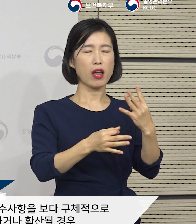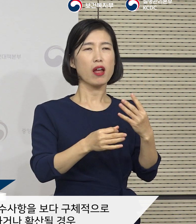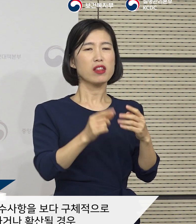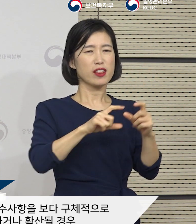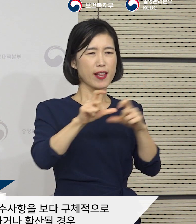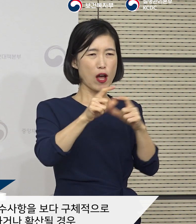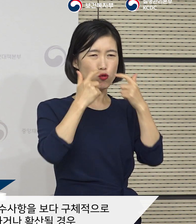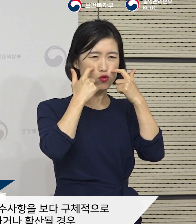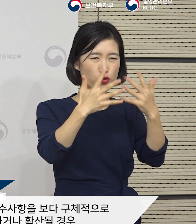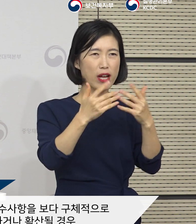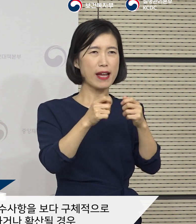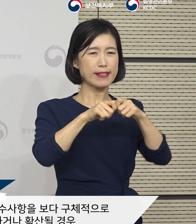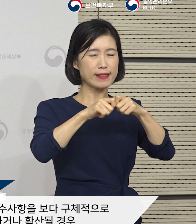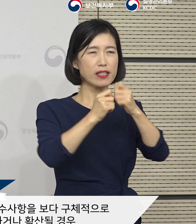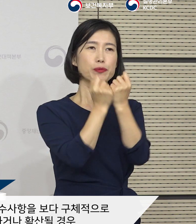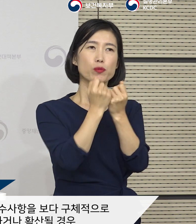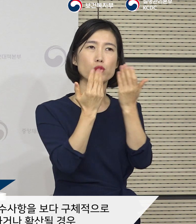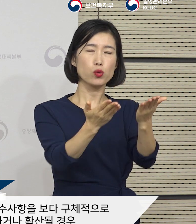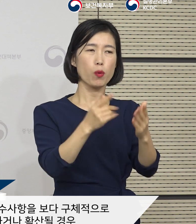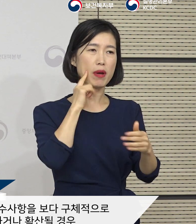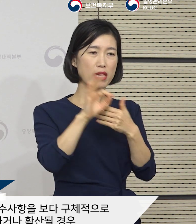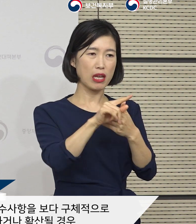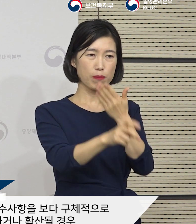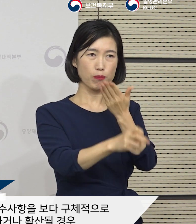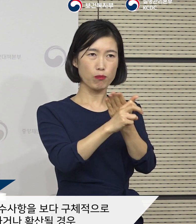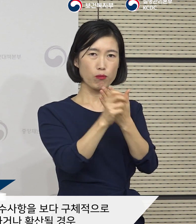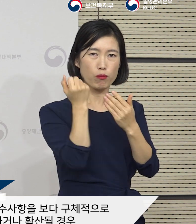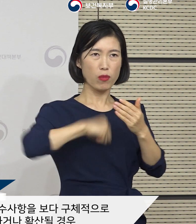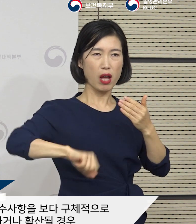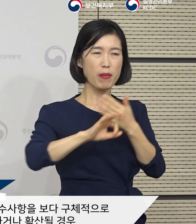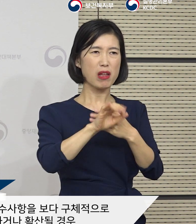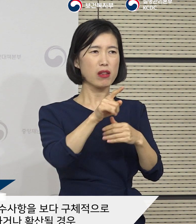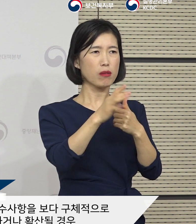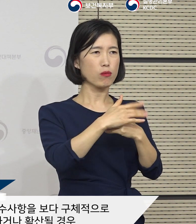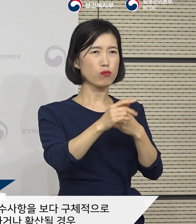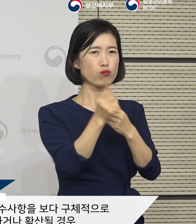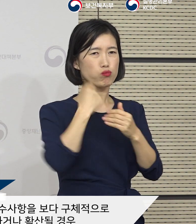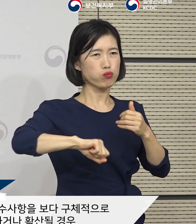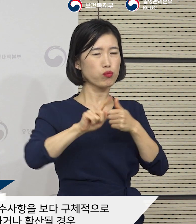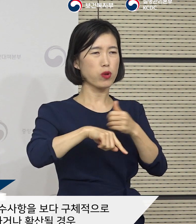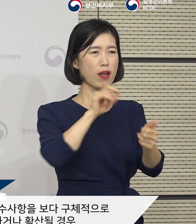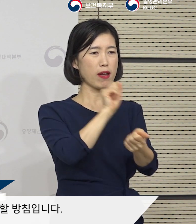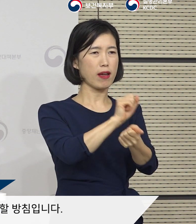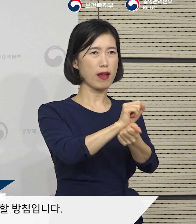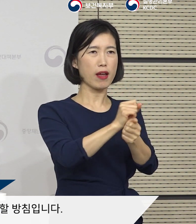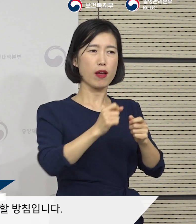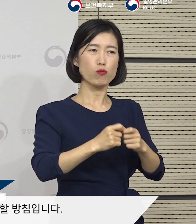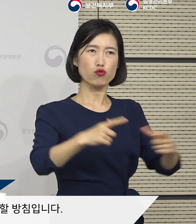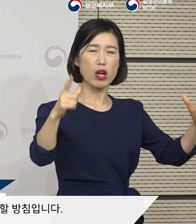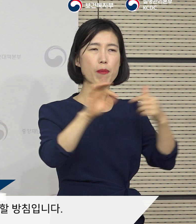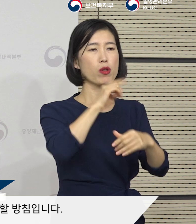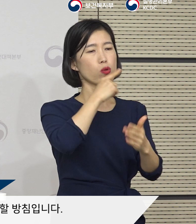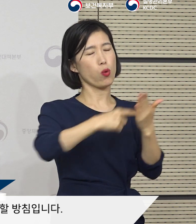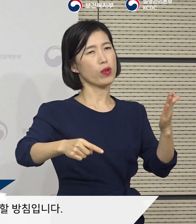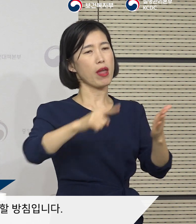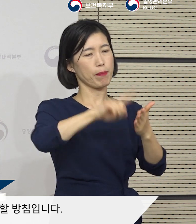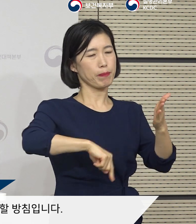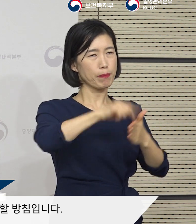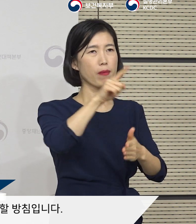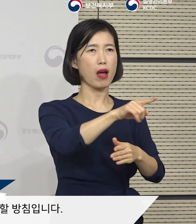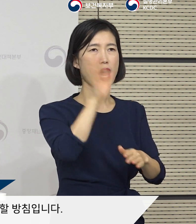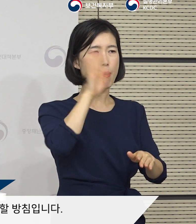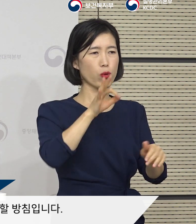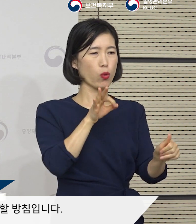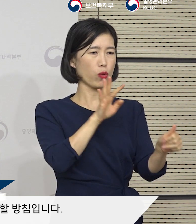보다 구체적으로 안내하고 준수사항 위반으로 코로나19 감염이 발생하거나 확산될 경우 손실보상이나 재정적